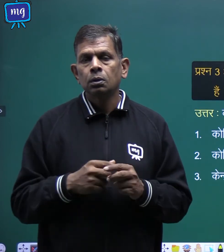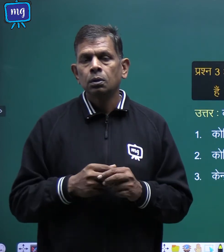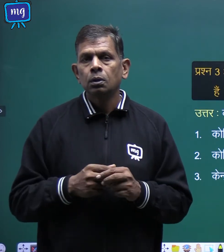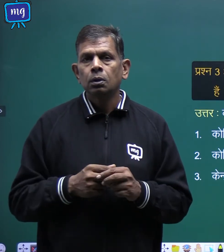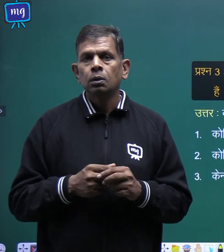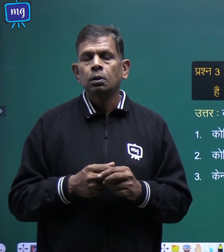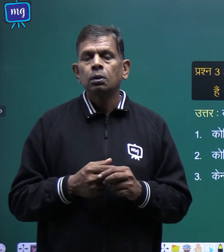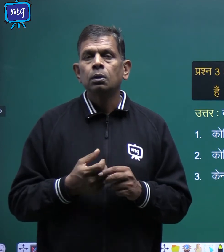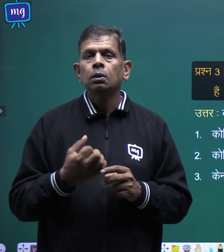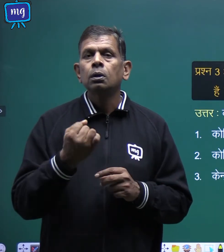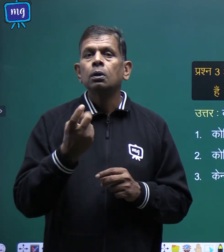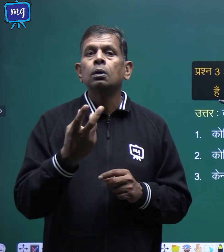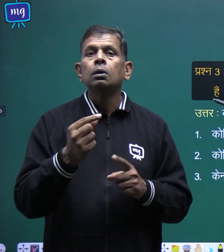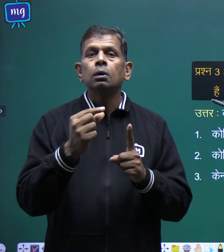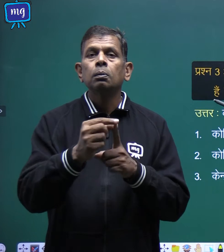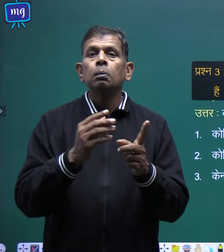कितने भाग होते हैं?